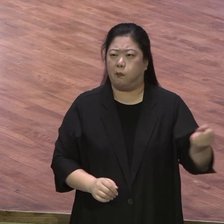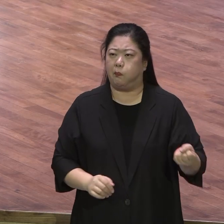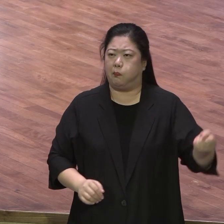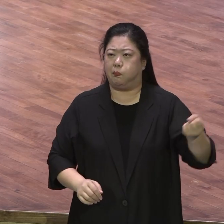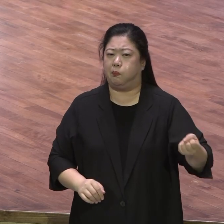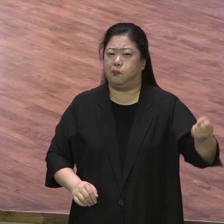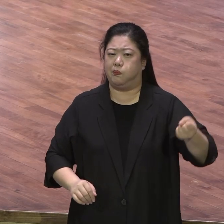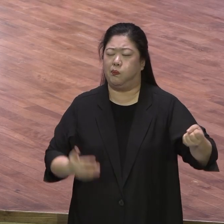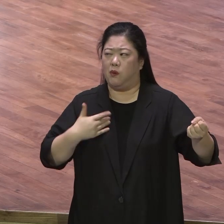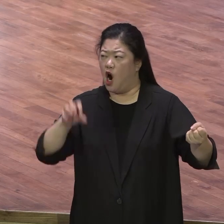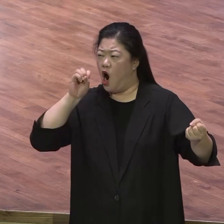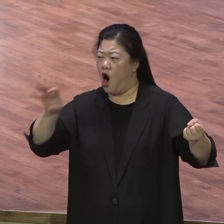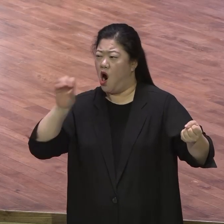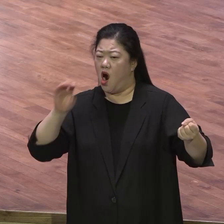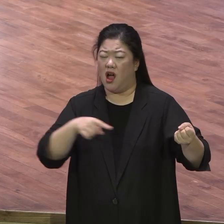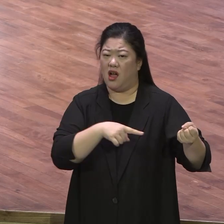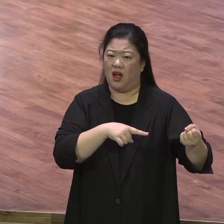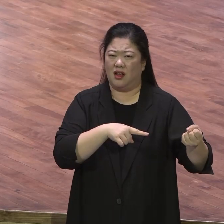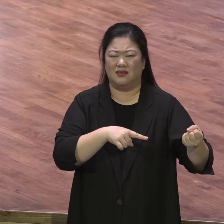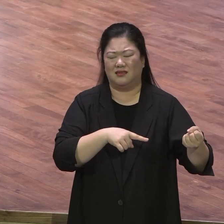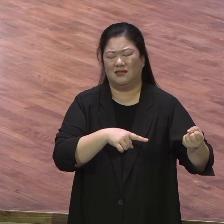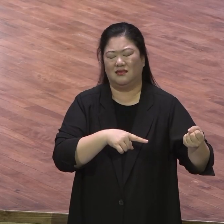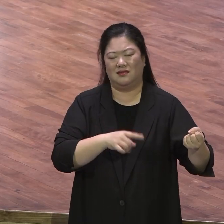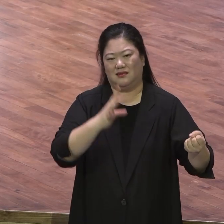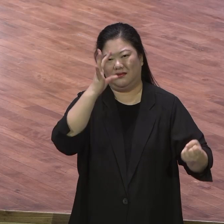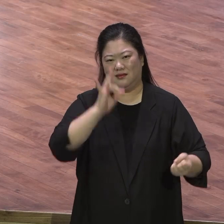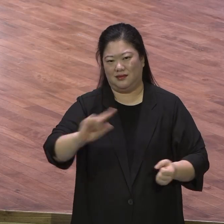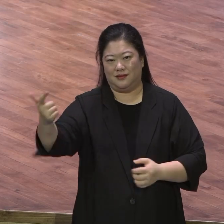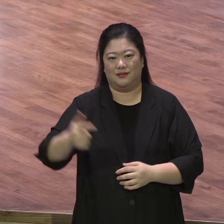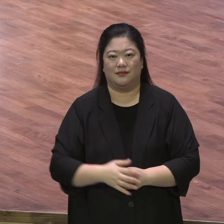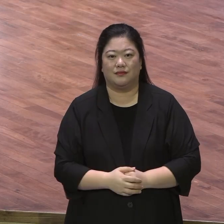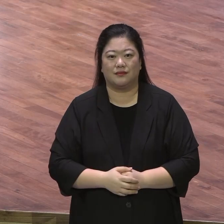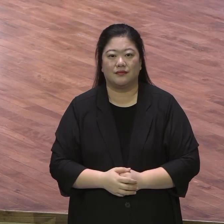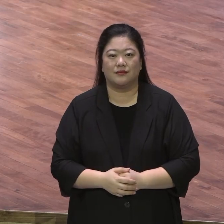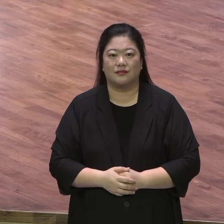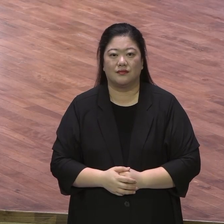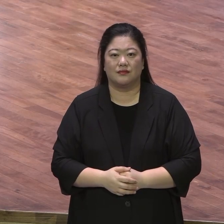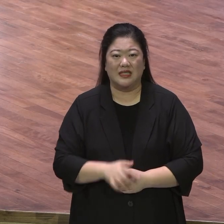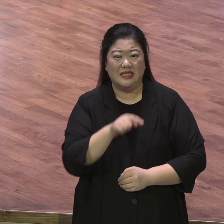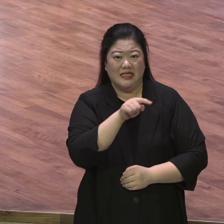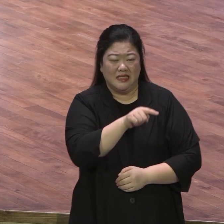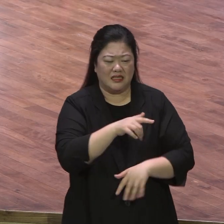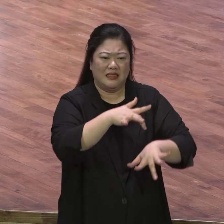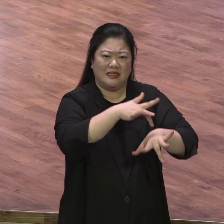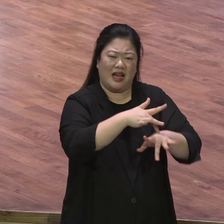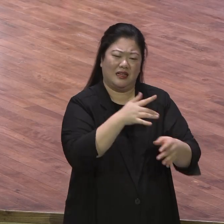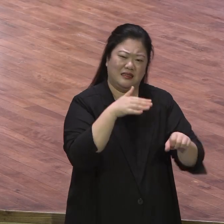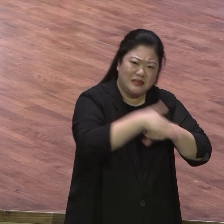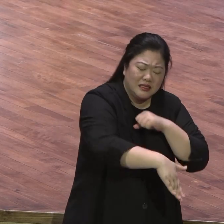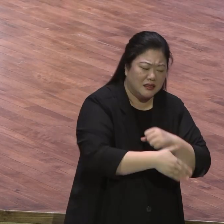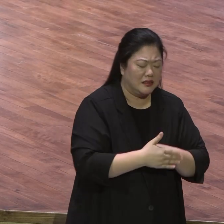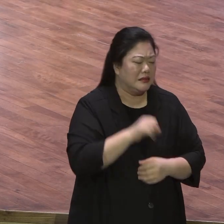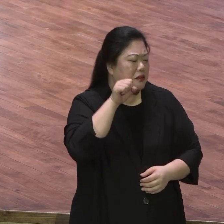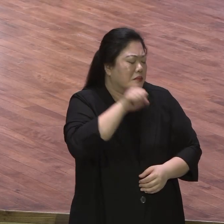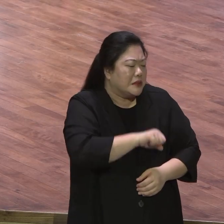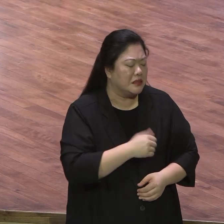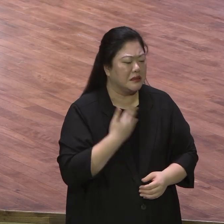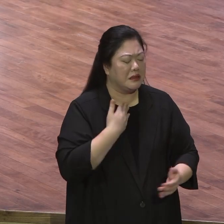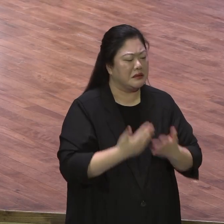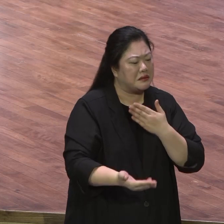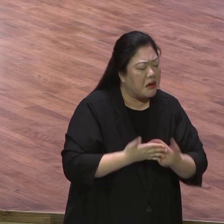세상 살면서 가진 세상적인 모든 그런 수단 방법 가리지 않고 살아왔던 그 체질들. 완전히 이제는